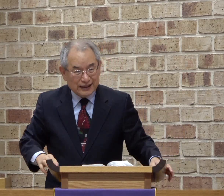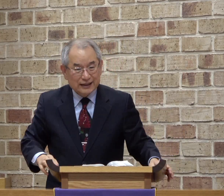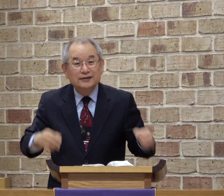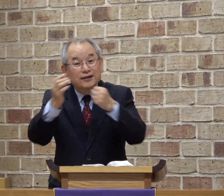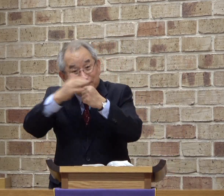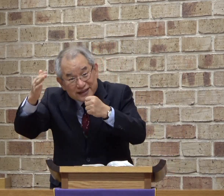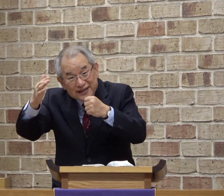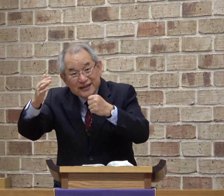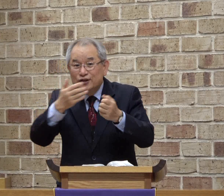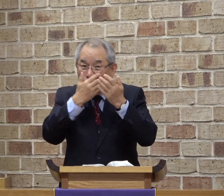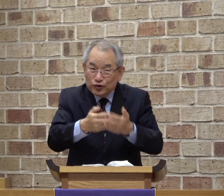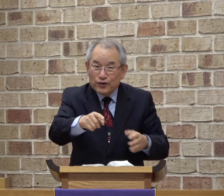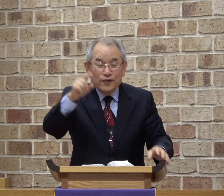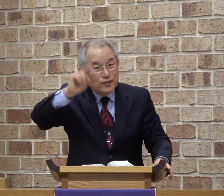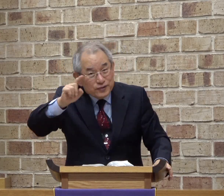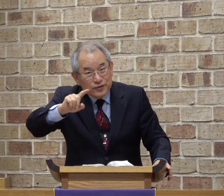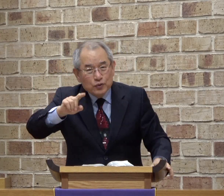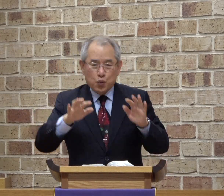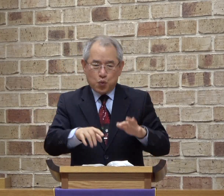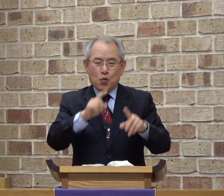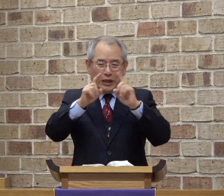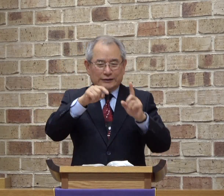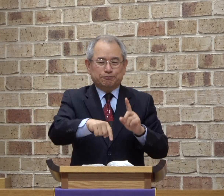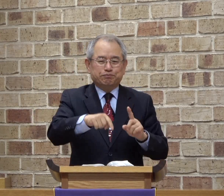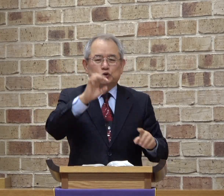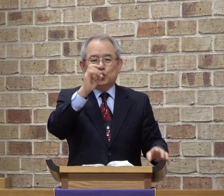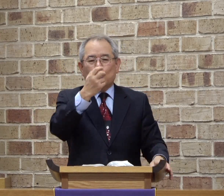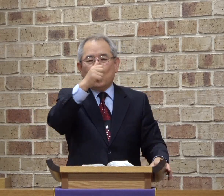여러분 지옥 가서 살 자신 있습니까? 그 괴롭고